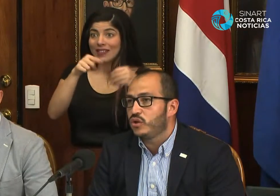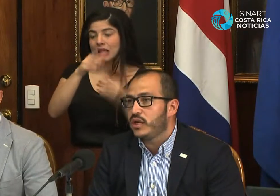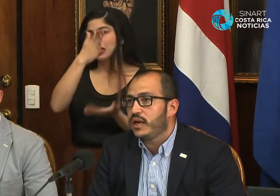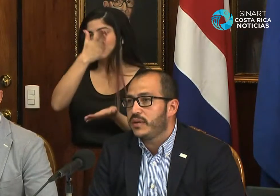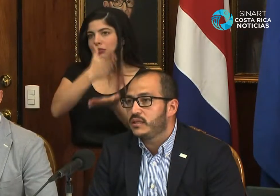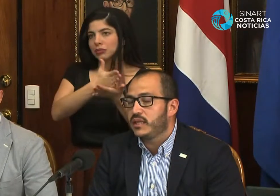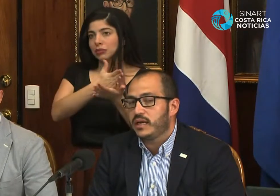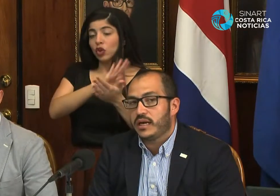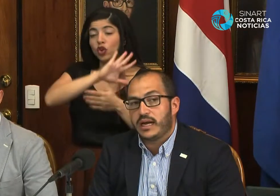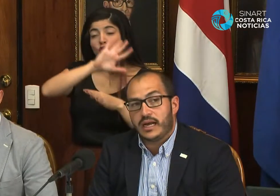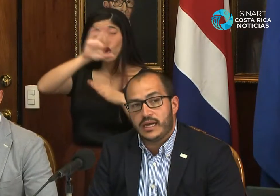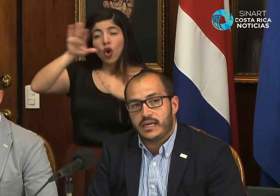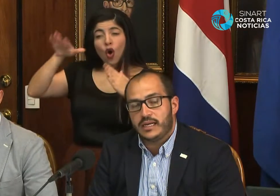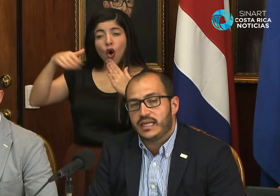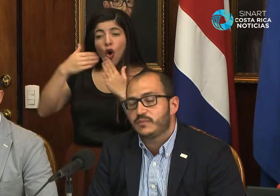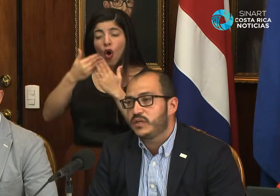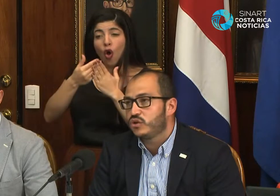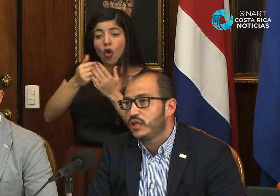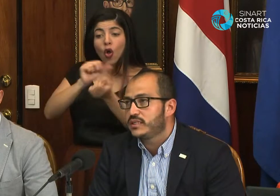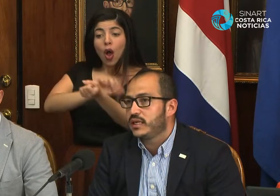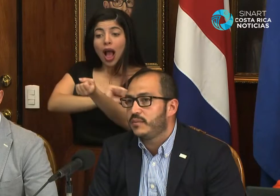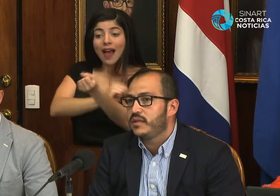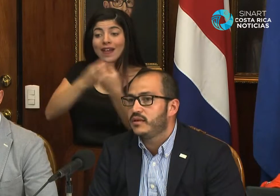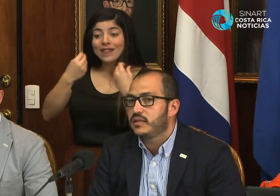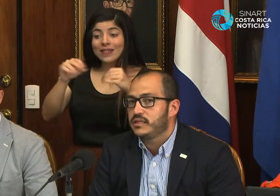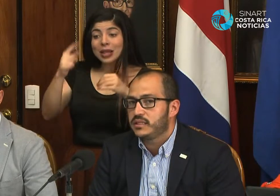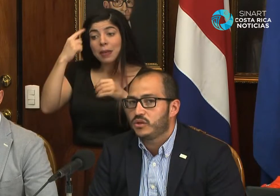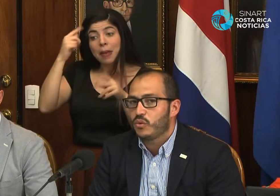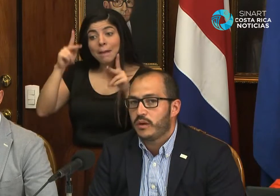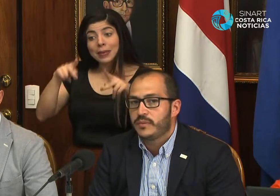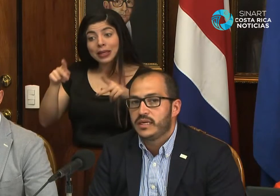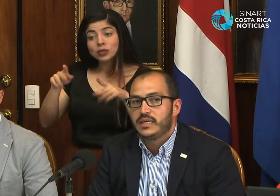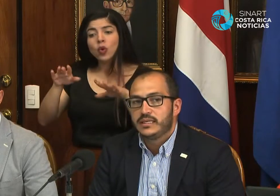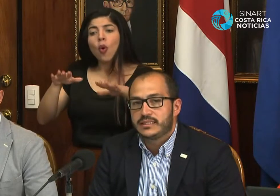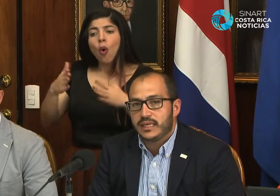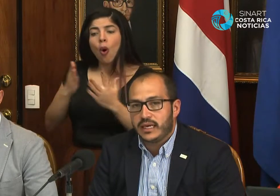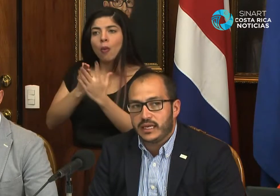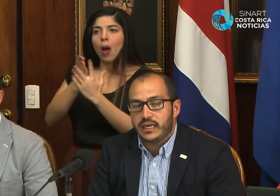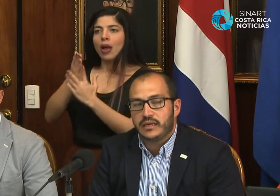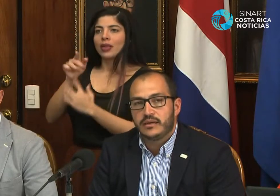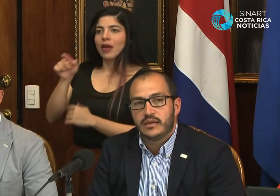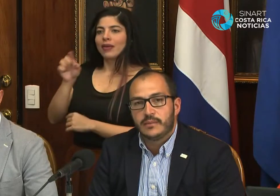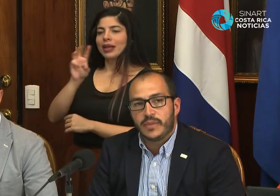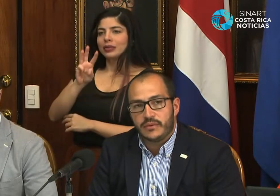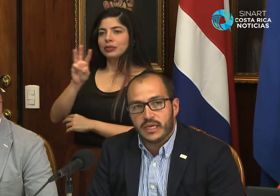sino que toda la venta a las personas será mediante el sitio web